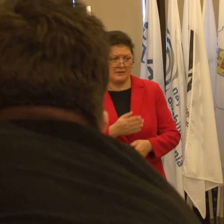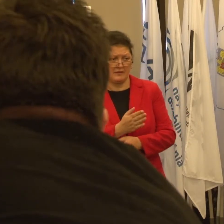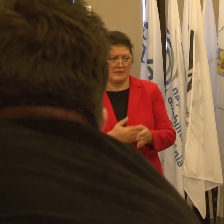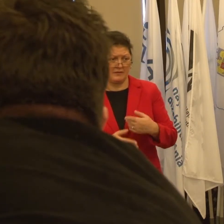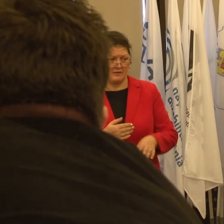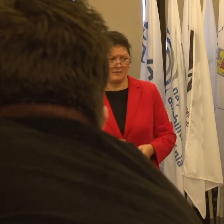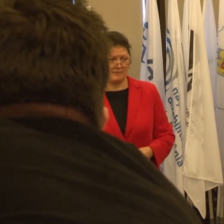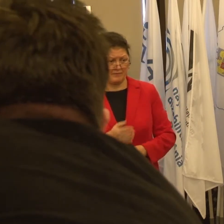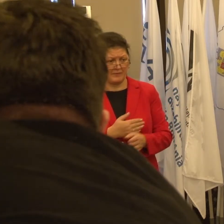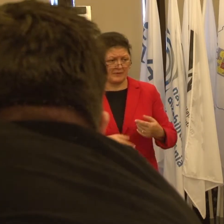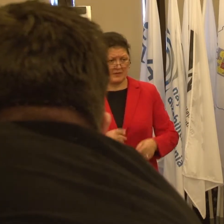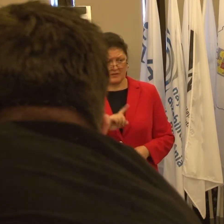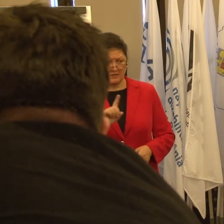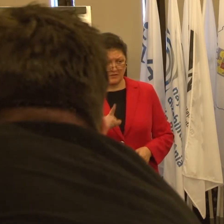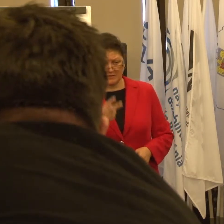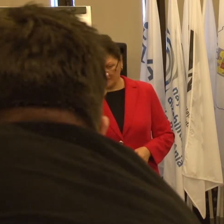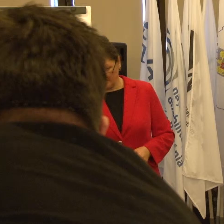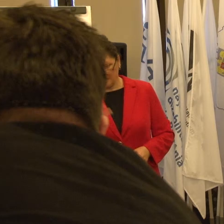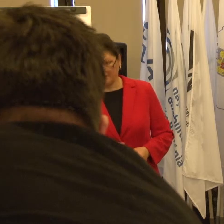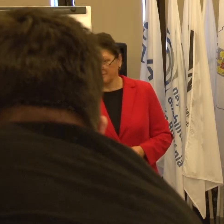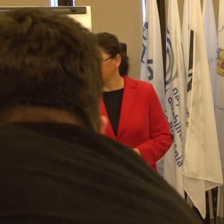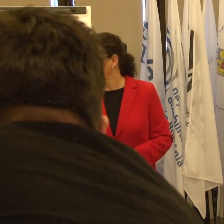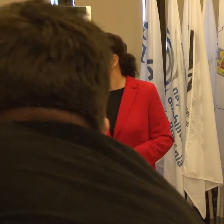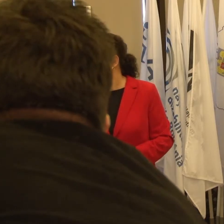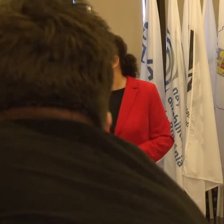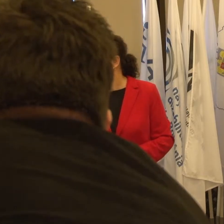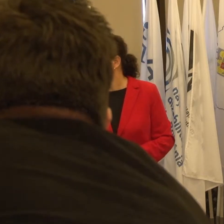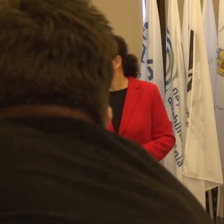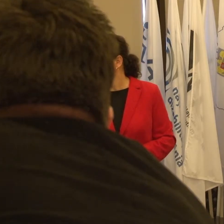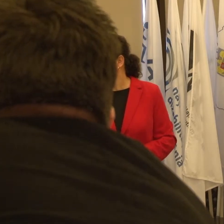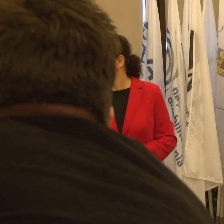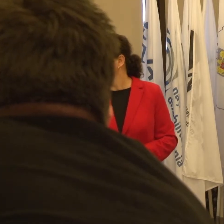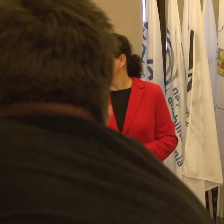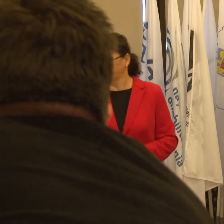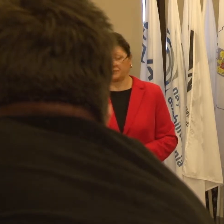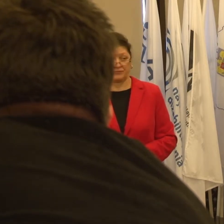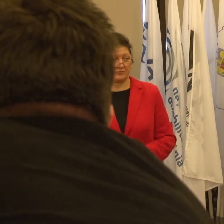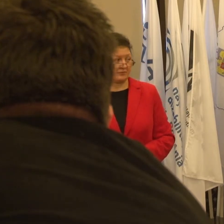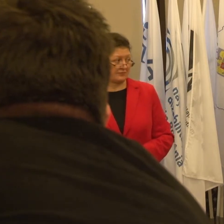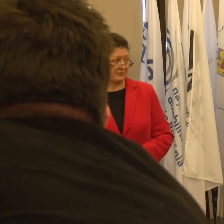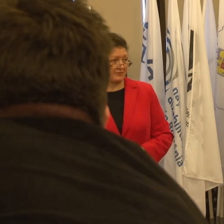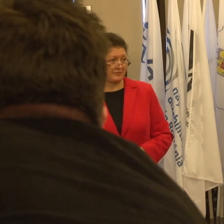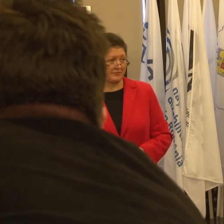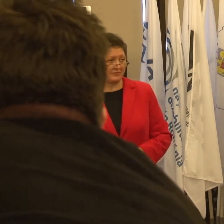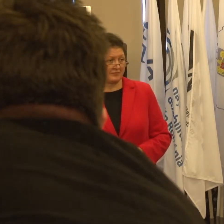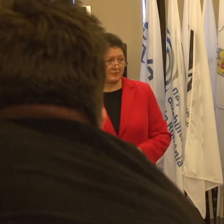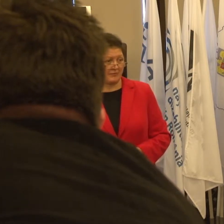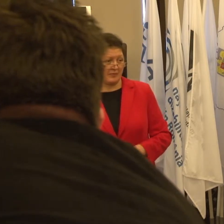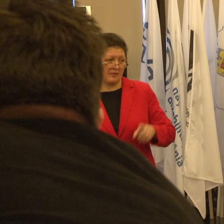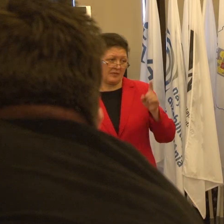nu este vizibilă sau nu este atât de vizibilă. Da? Practic, dacă am trece pe stradă,